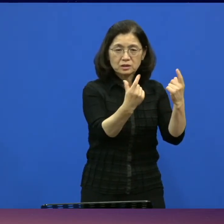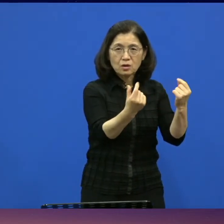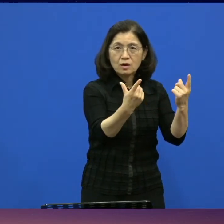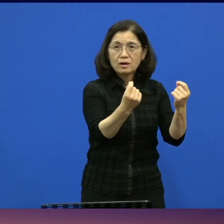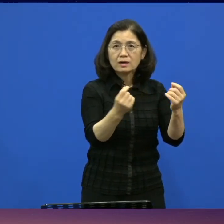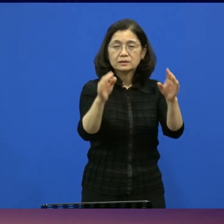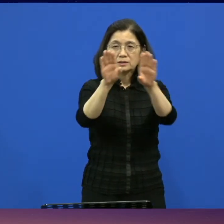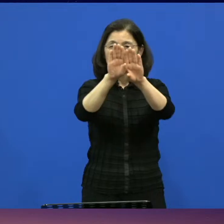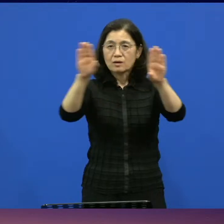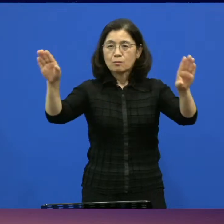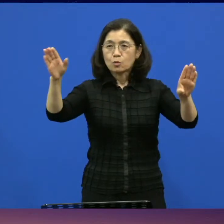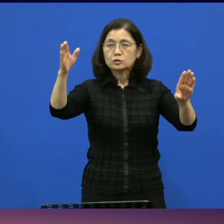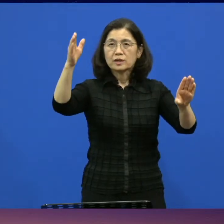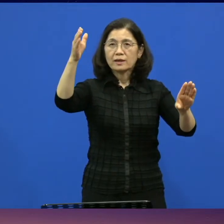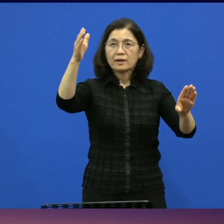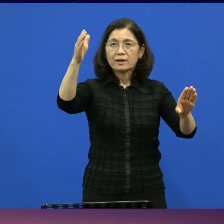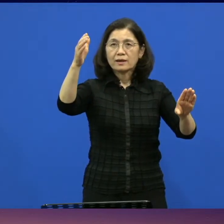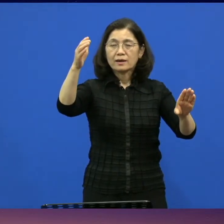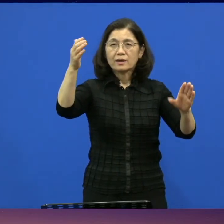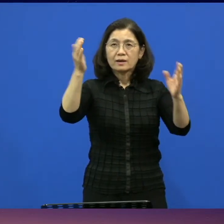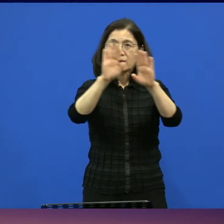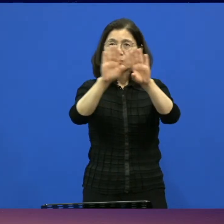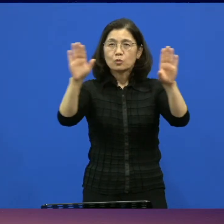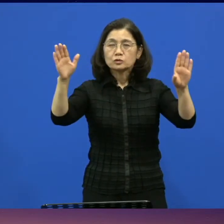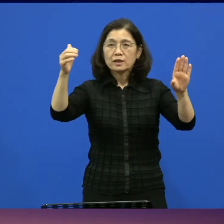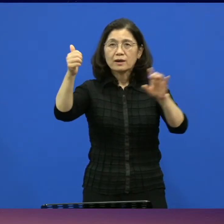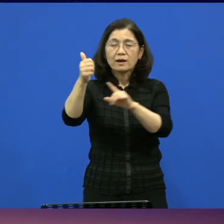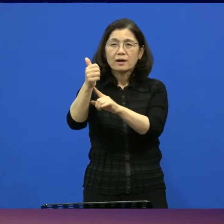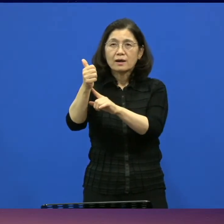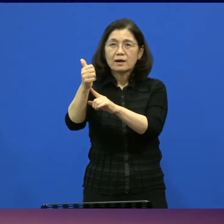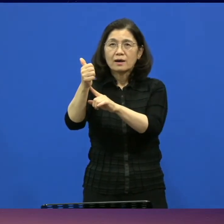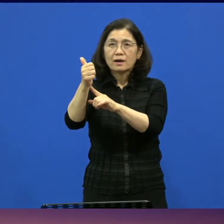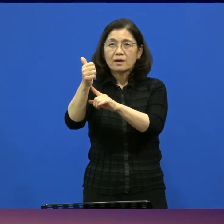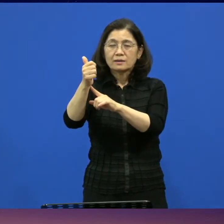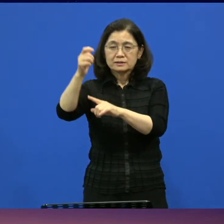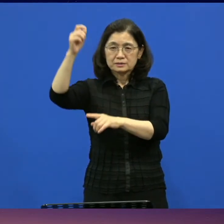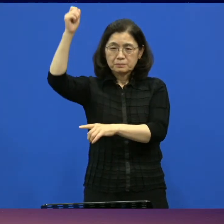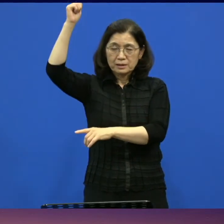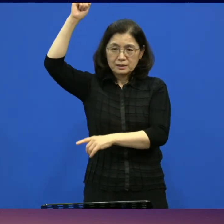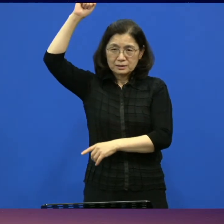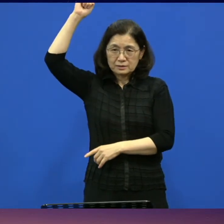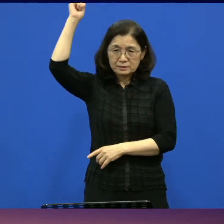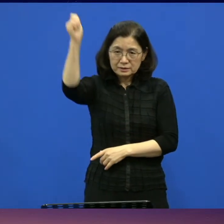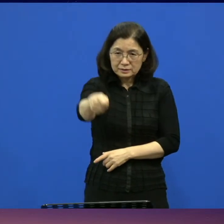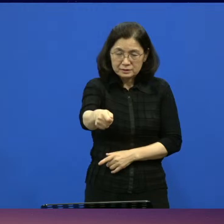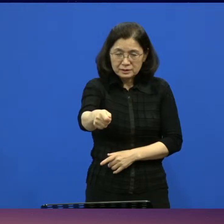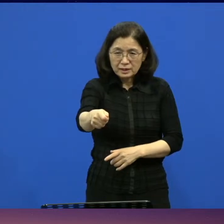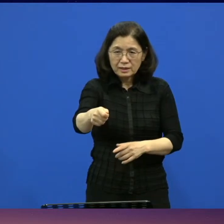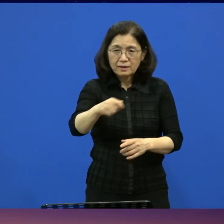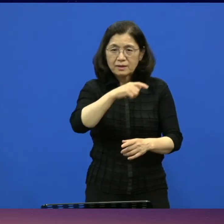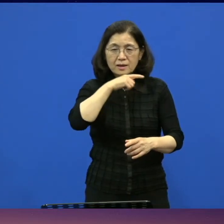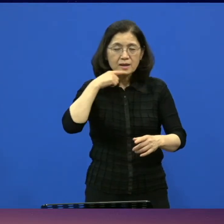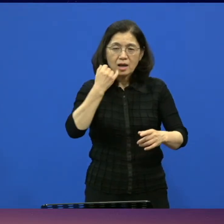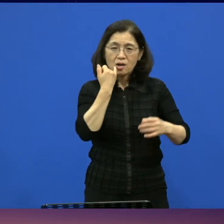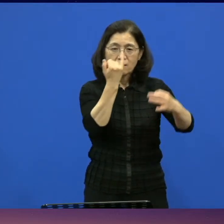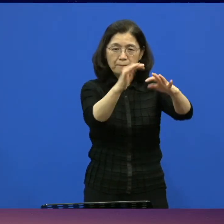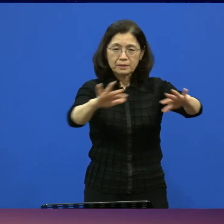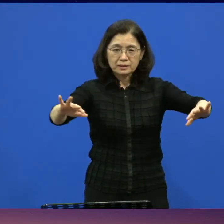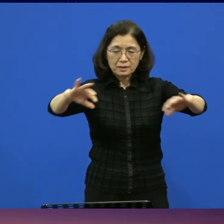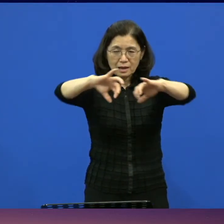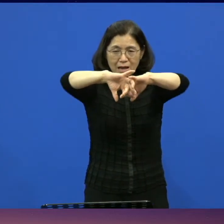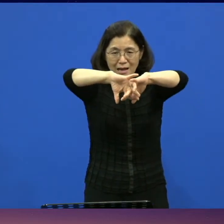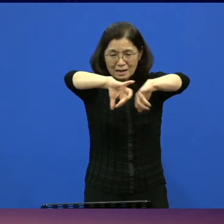지팡이를 들 때 홍해가 갈라져요. 그 홍해가 갈라지는 그곳에 하나님의 영광이 드러나는 순간이에요.